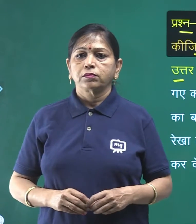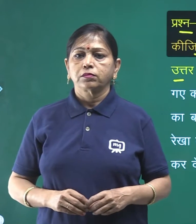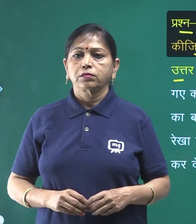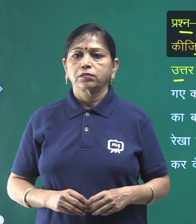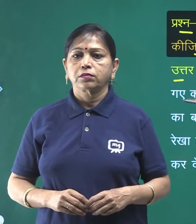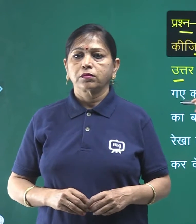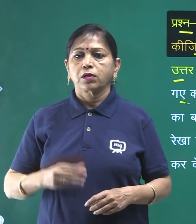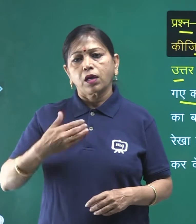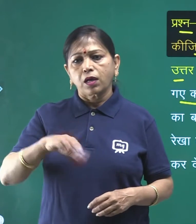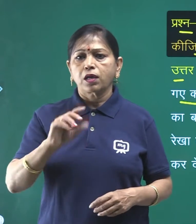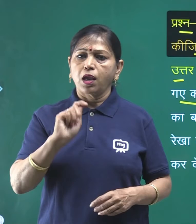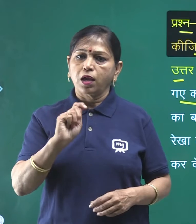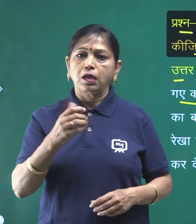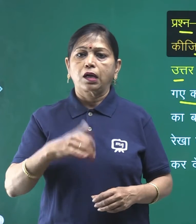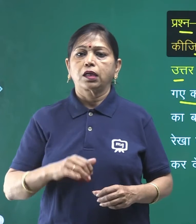किए गए कार्य की